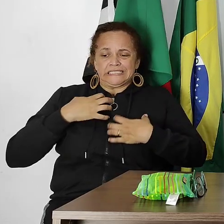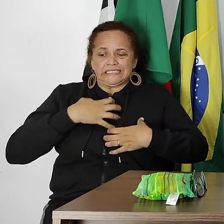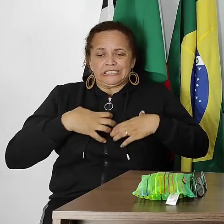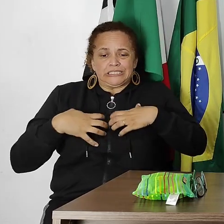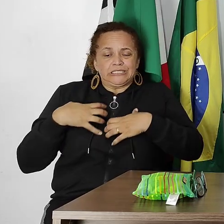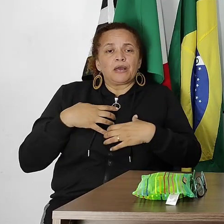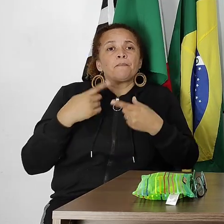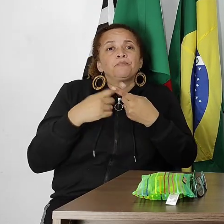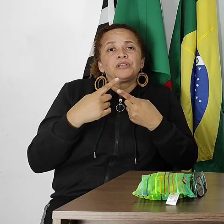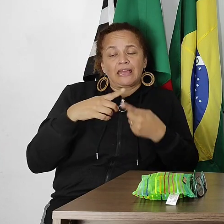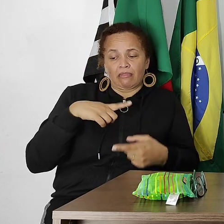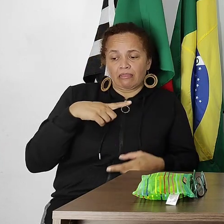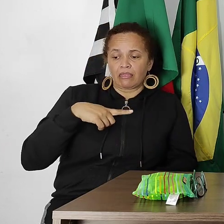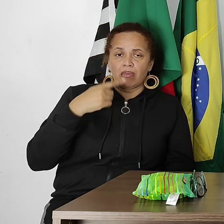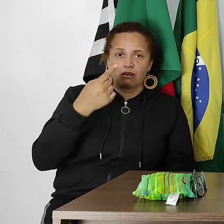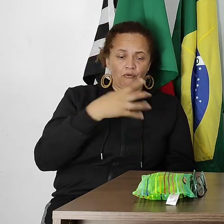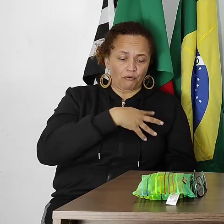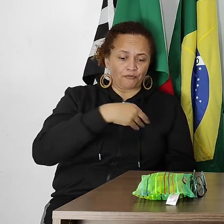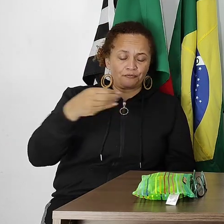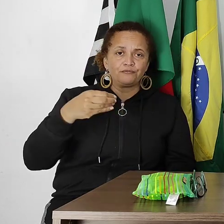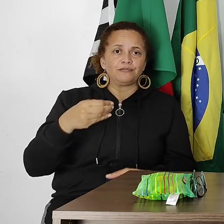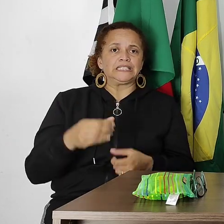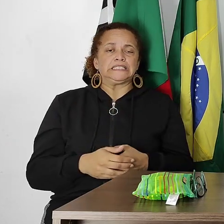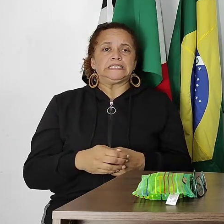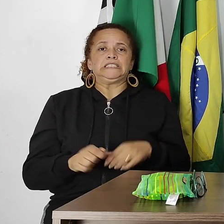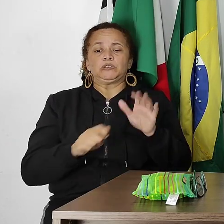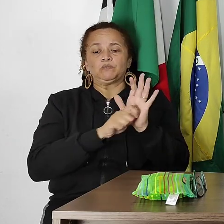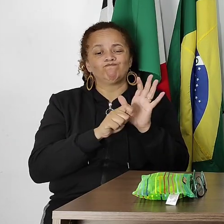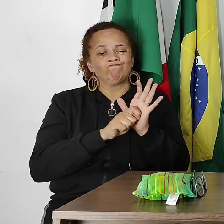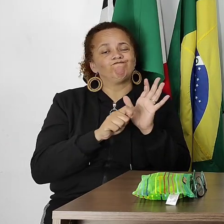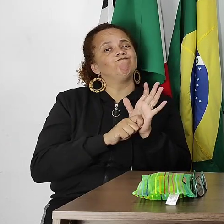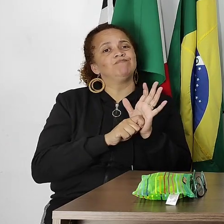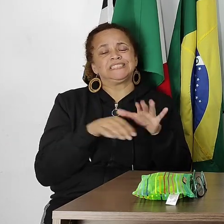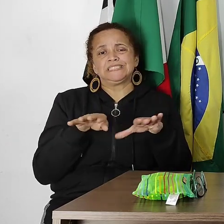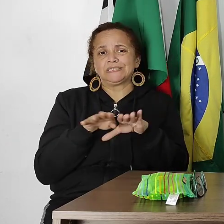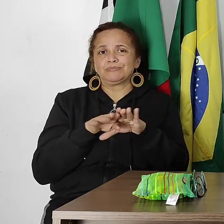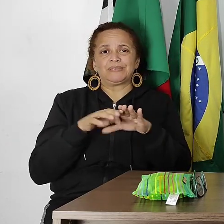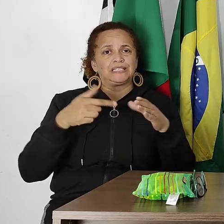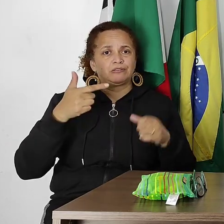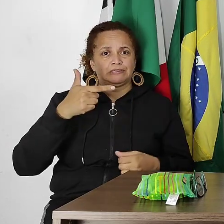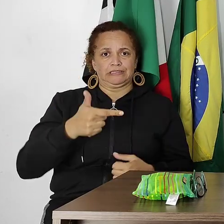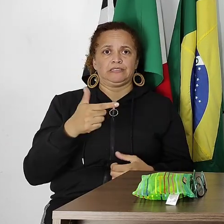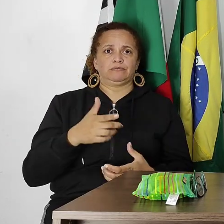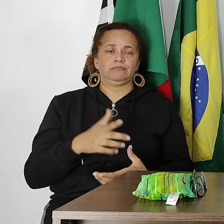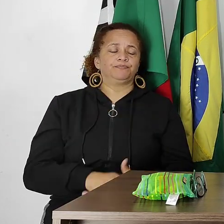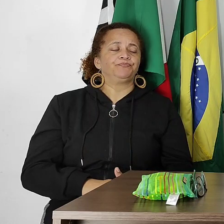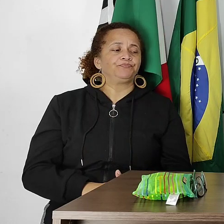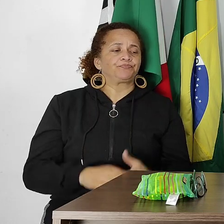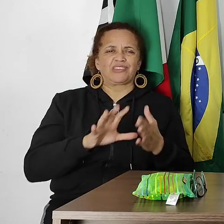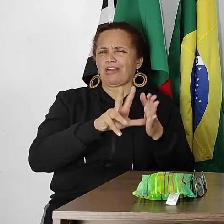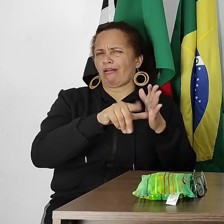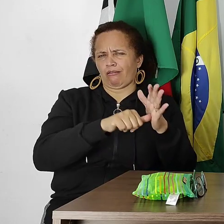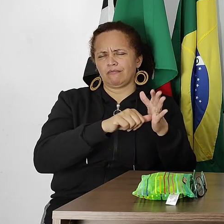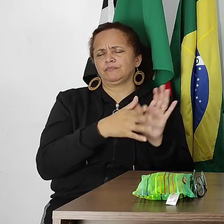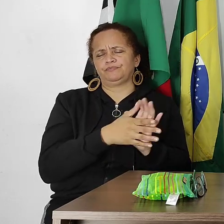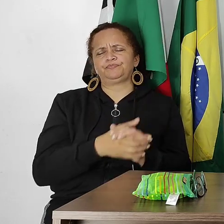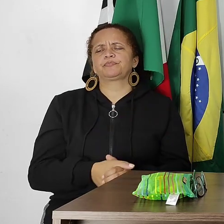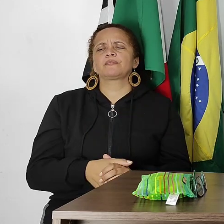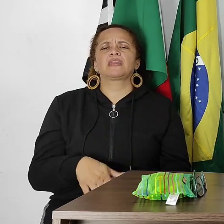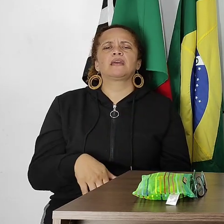com problema com o crime e com as drogas, E aí ela falou assim, olha, falou para minha sogra, meu